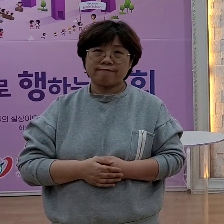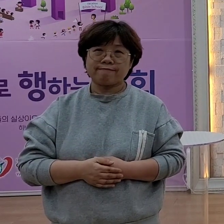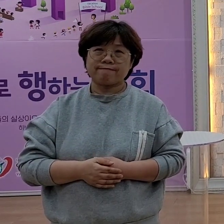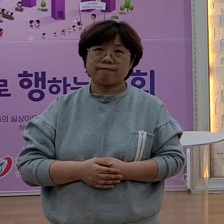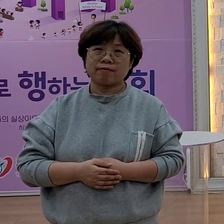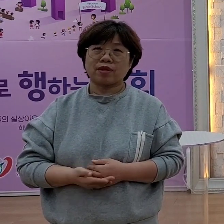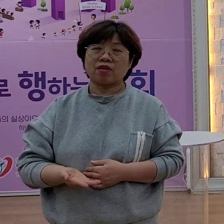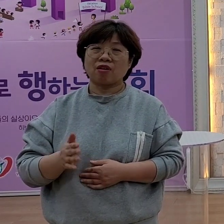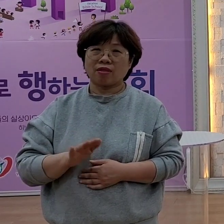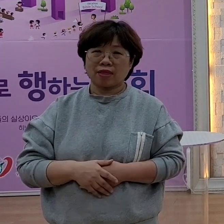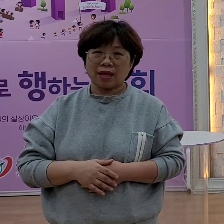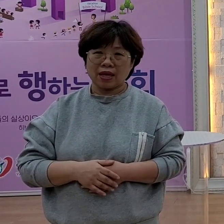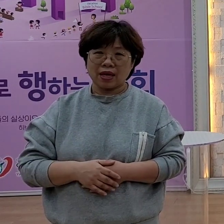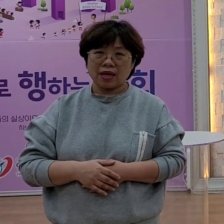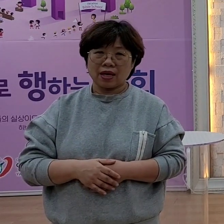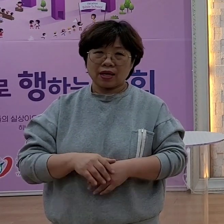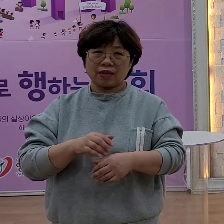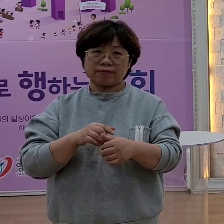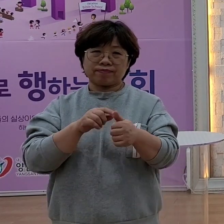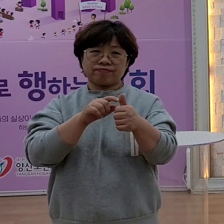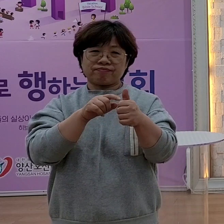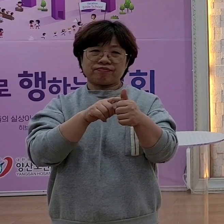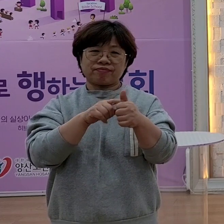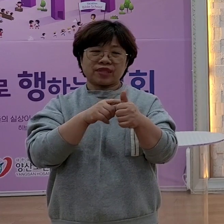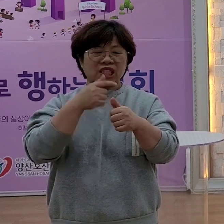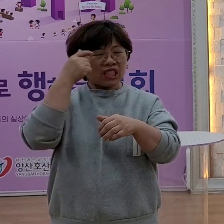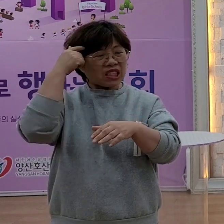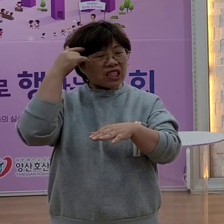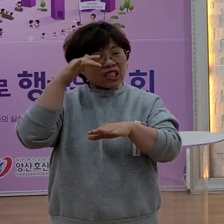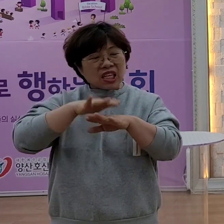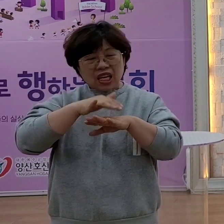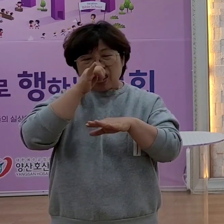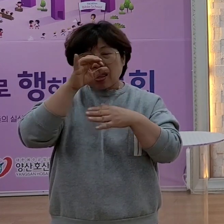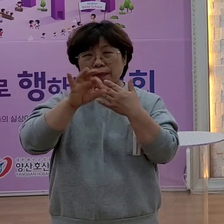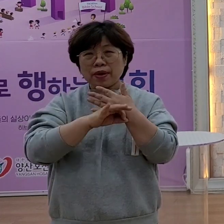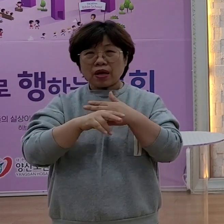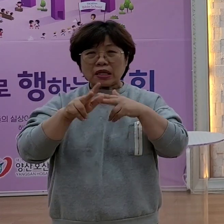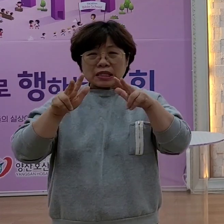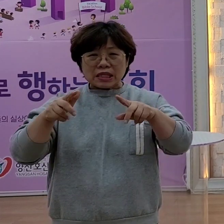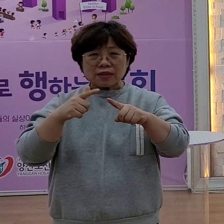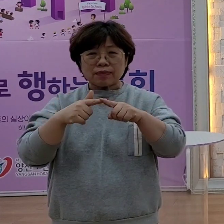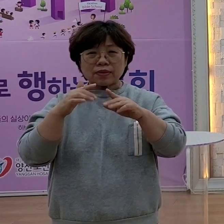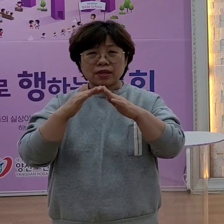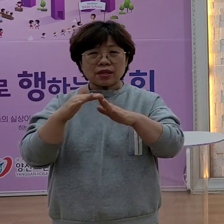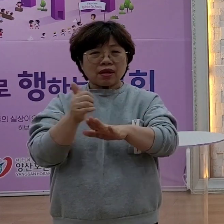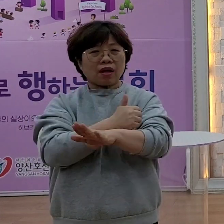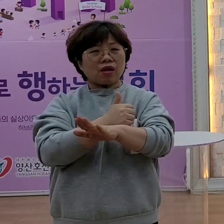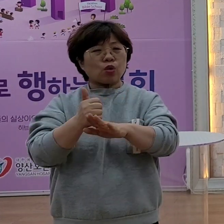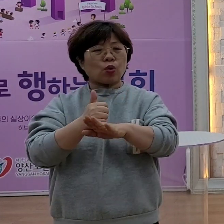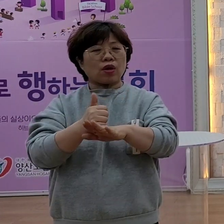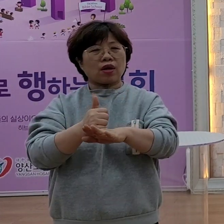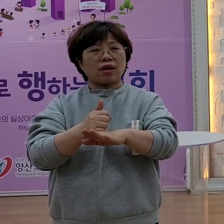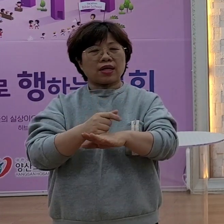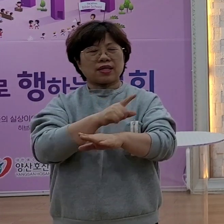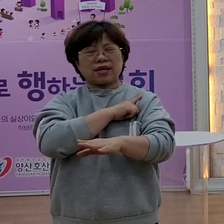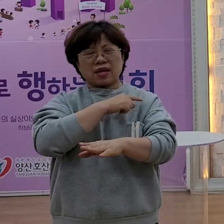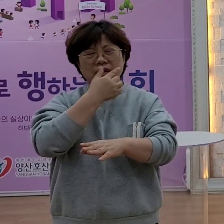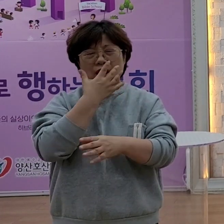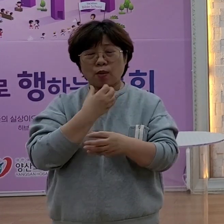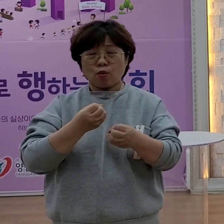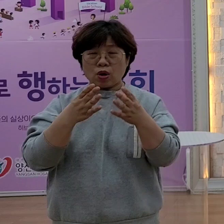아니라 그분이 진짜 이 지혜로운 자는 지금 다니는 교회가 가장 행복하다라고